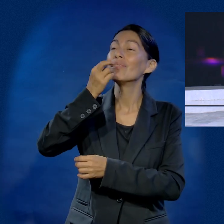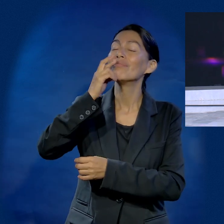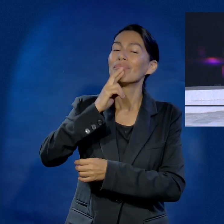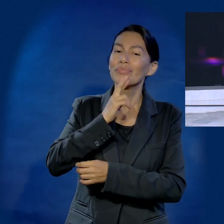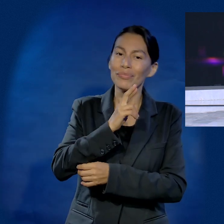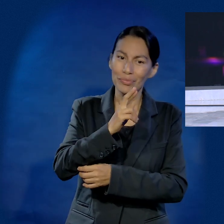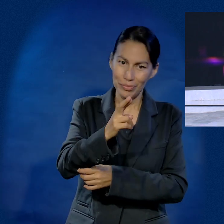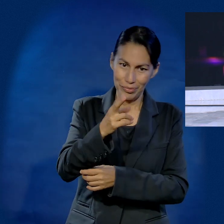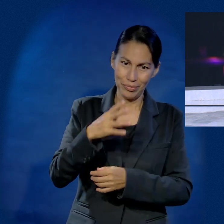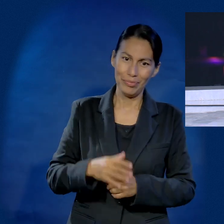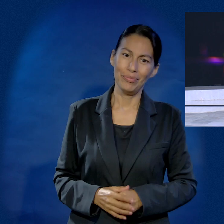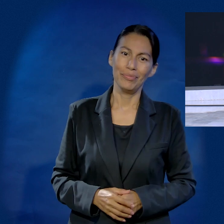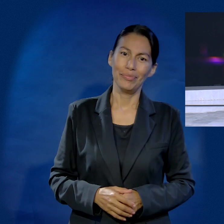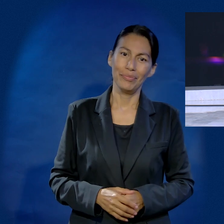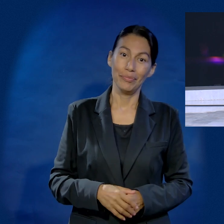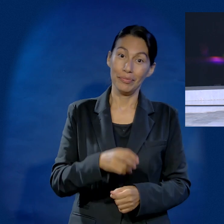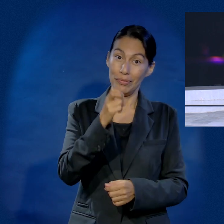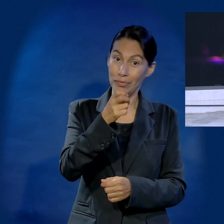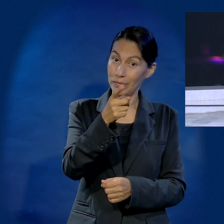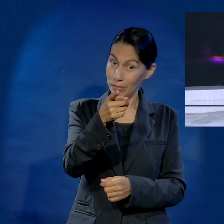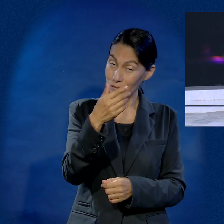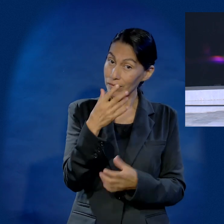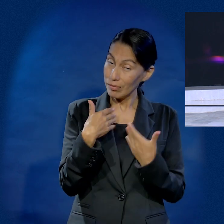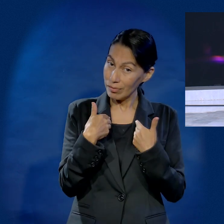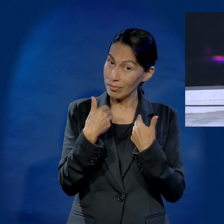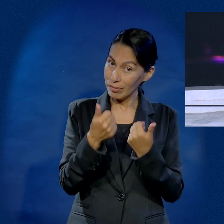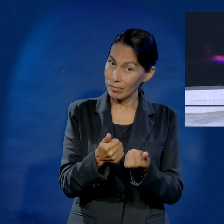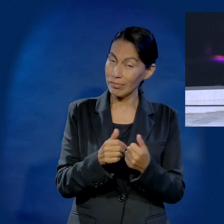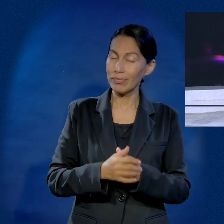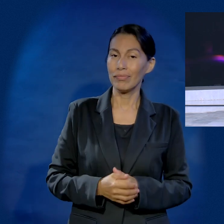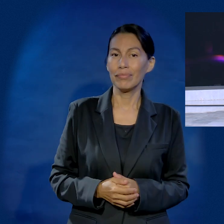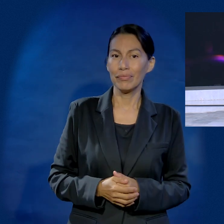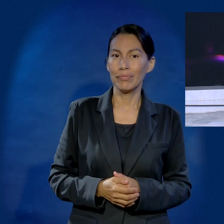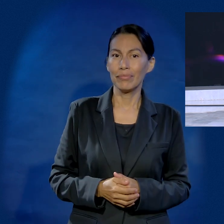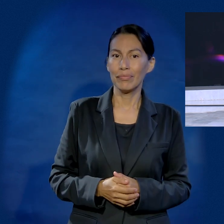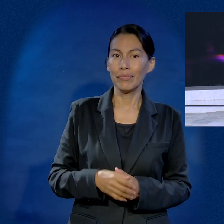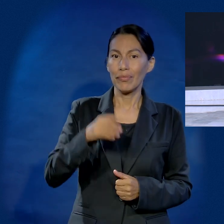las oraciones. Y ese es el mensaje para ti esta mañana.